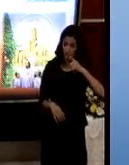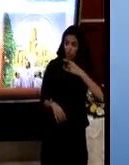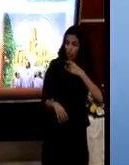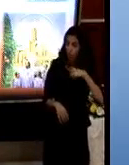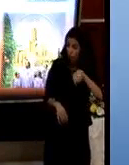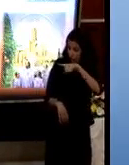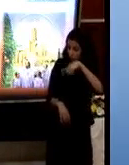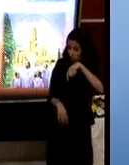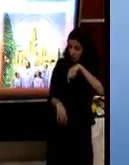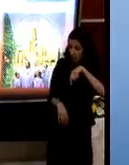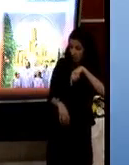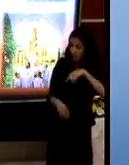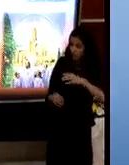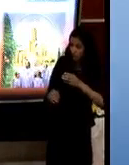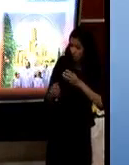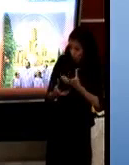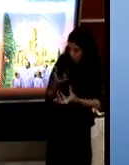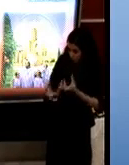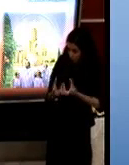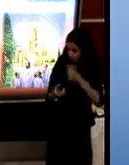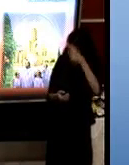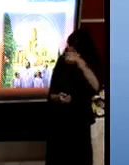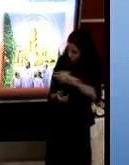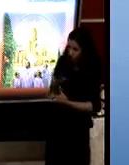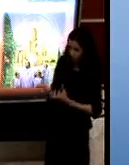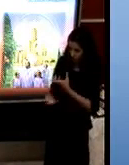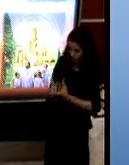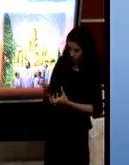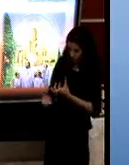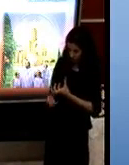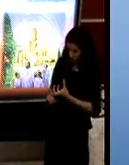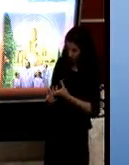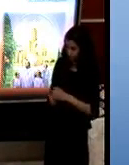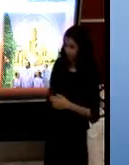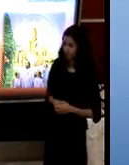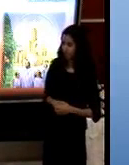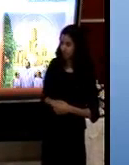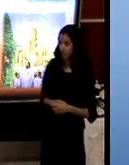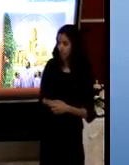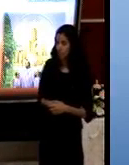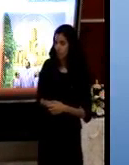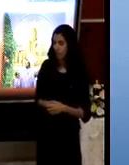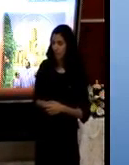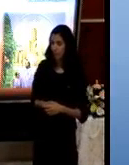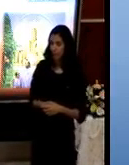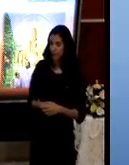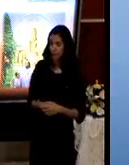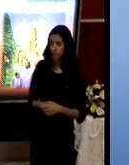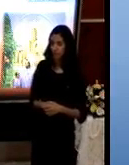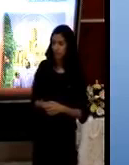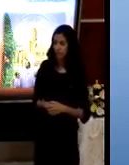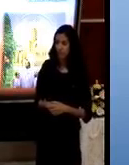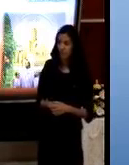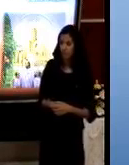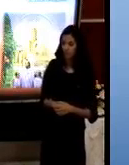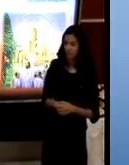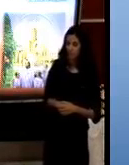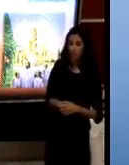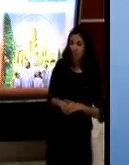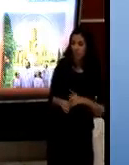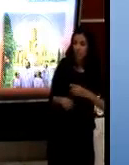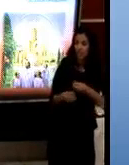hoy. Lo que habéis de cocinar, cocinadlo. Y todo lo que os